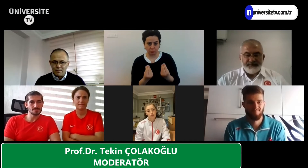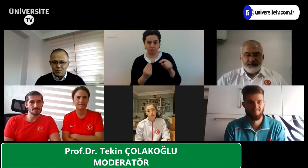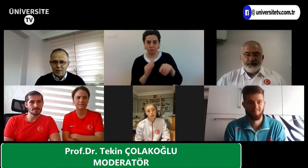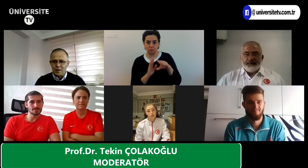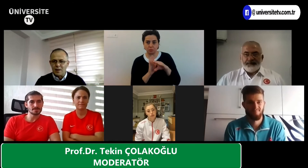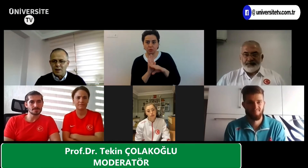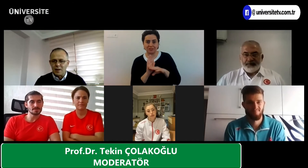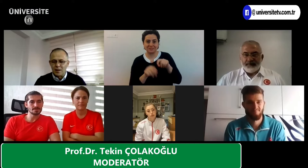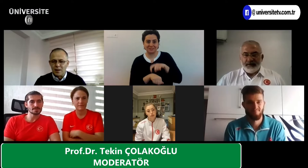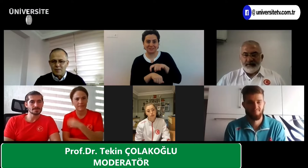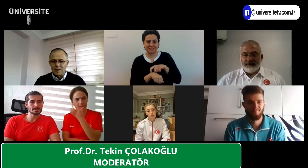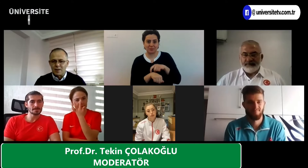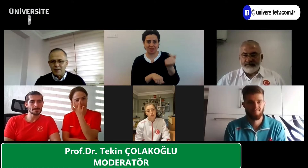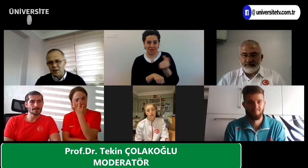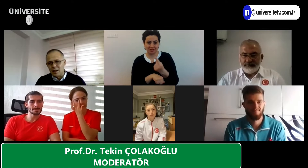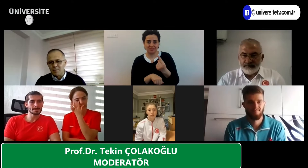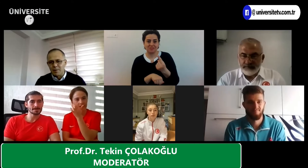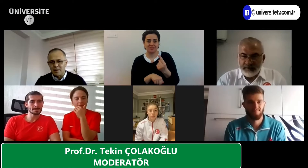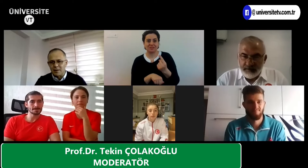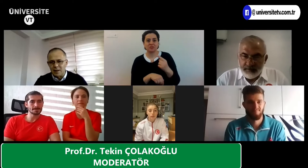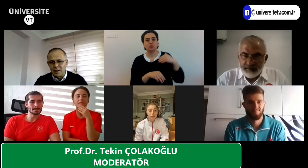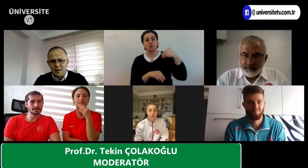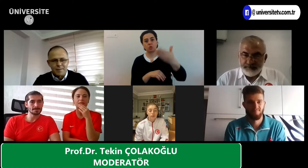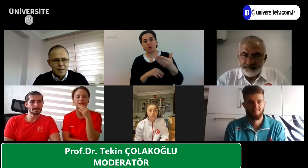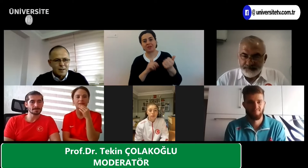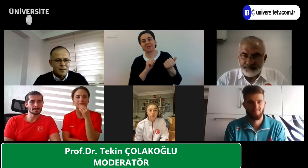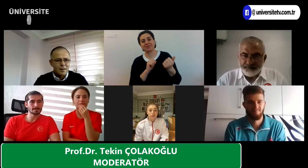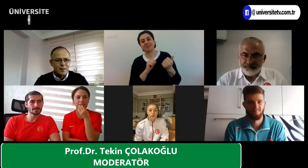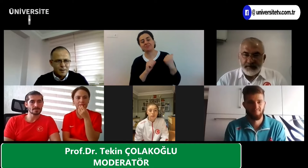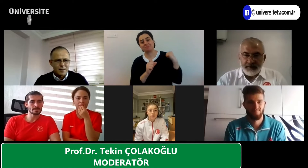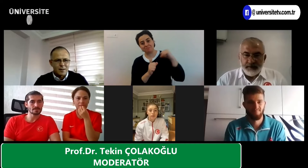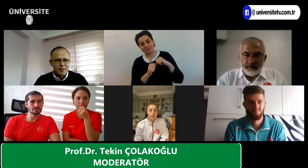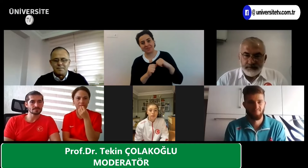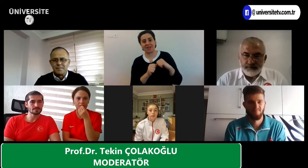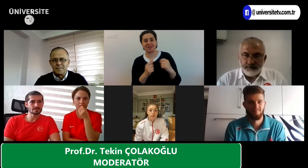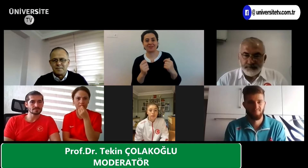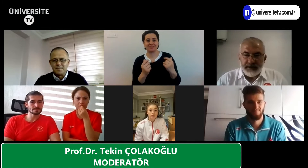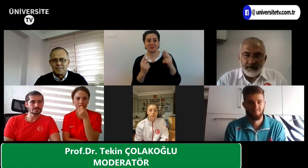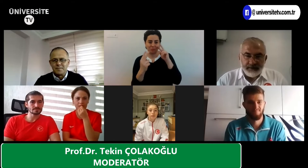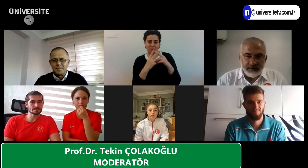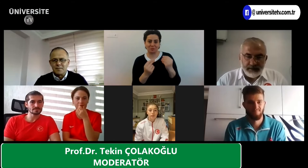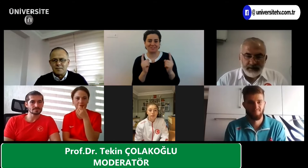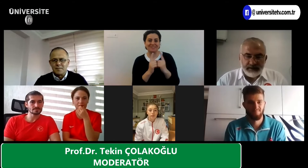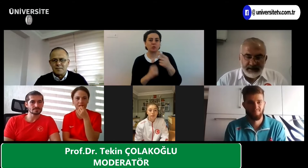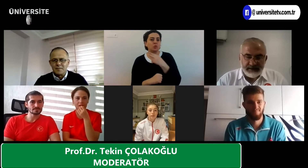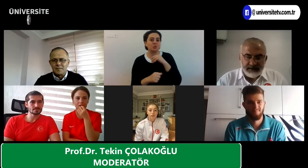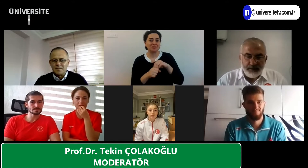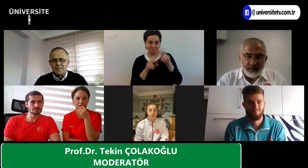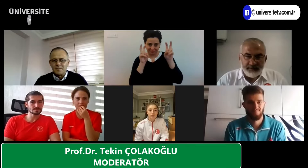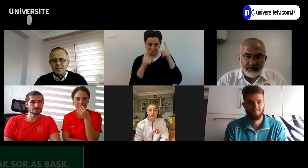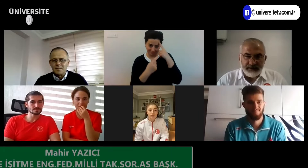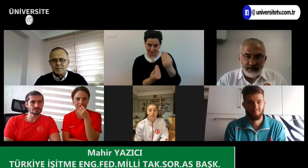program süresiyle ilgili sıkıntı var. İkinci partta zaten yapacağız sanırım. Ben